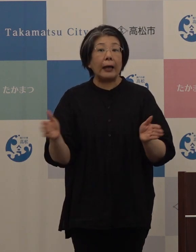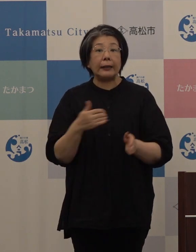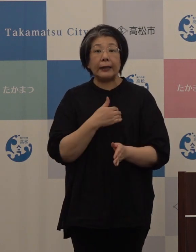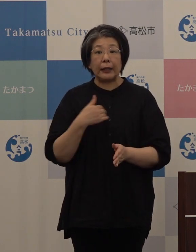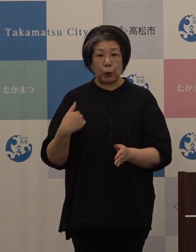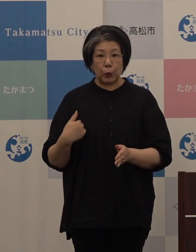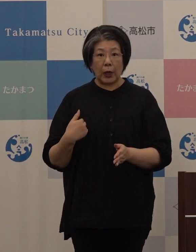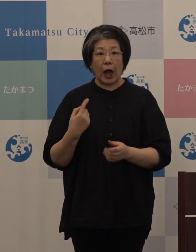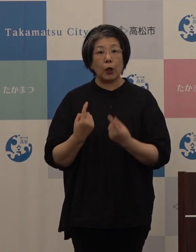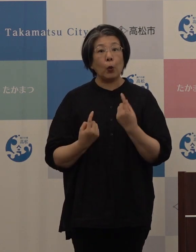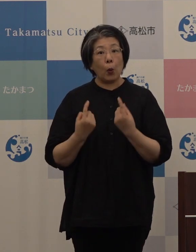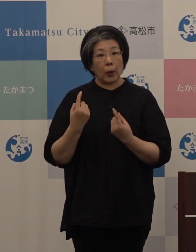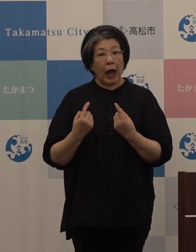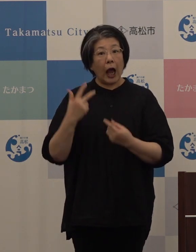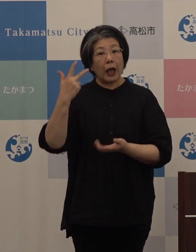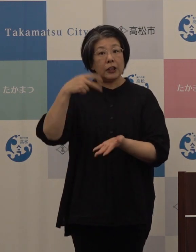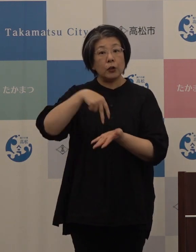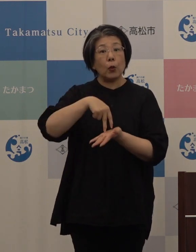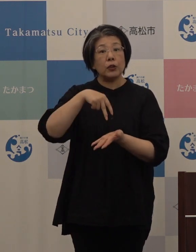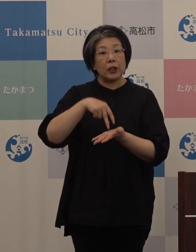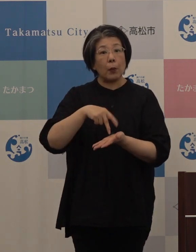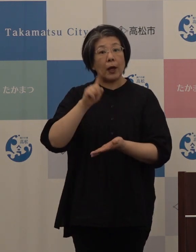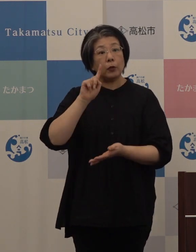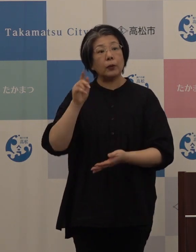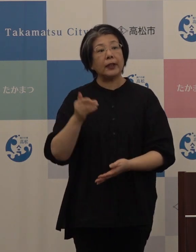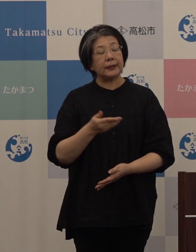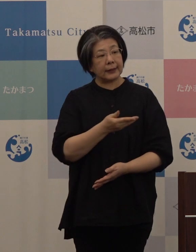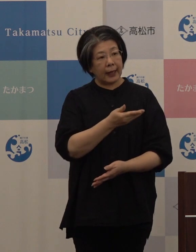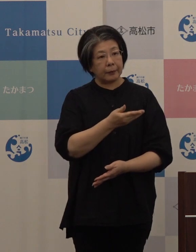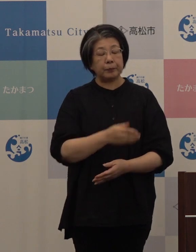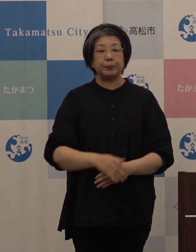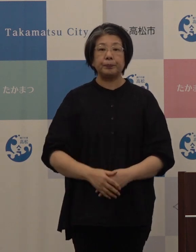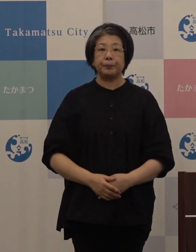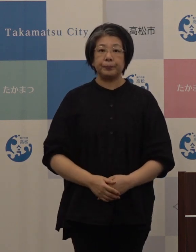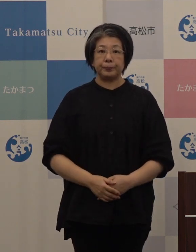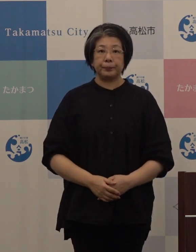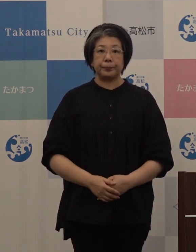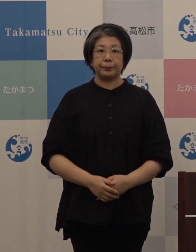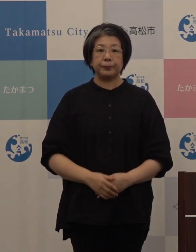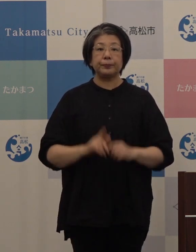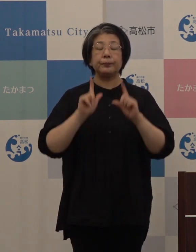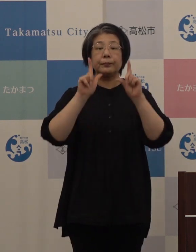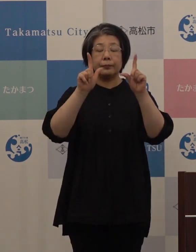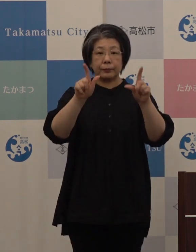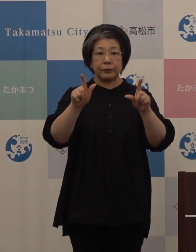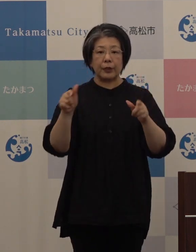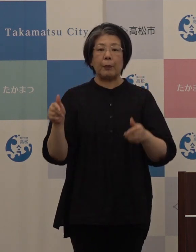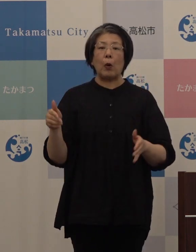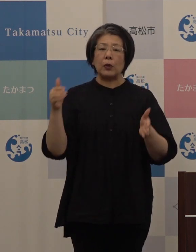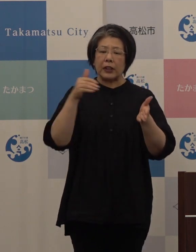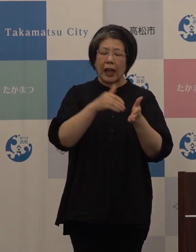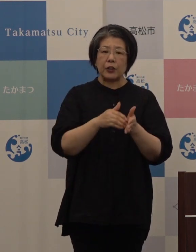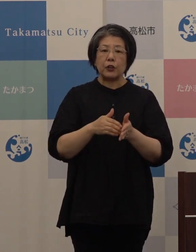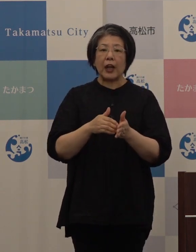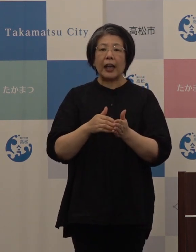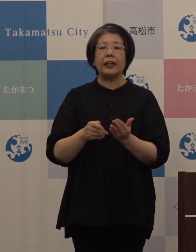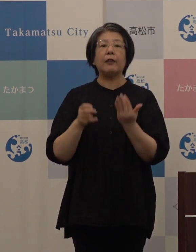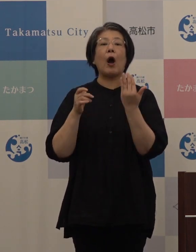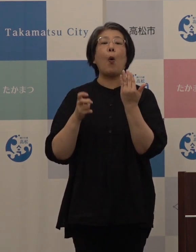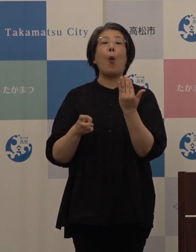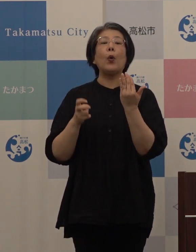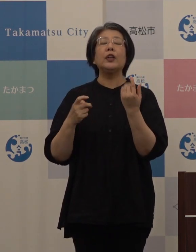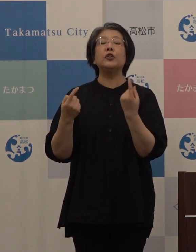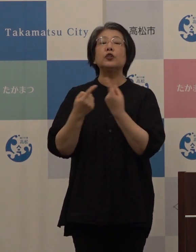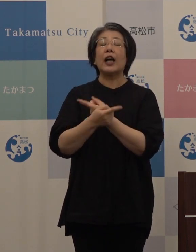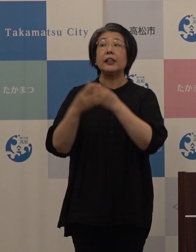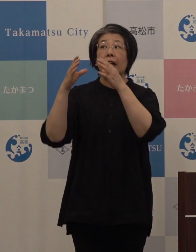形でなんかその市として国となんかそういう話をしていこうとか、そういった考えっていうのはあるんでしょうか、どうなんでしょうか。 最終的には法律改正とか、